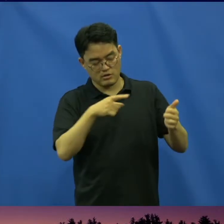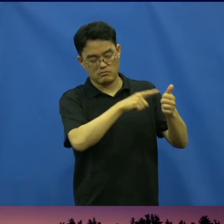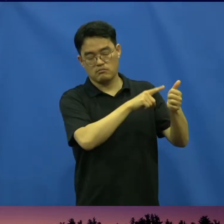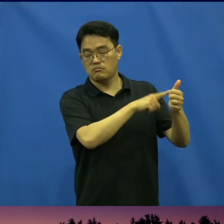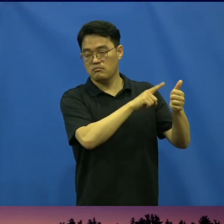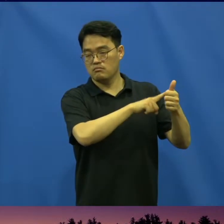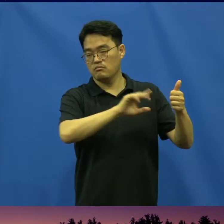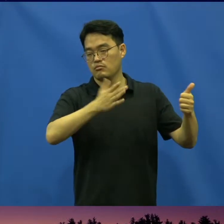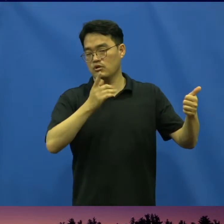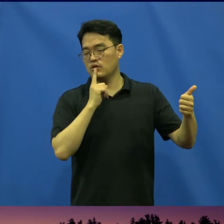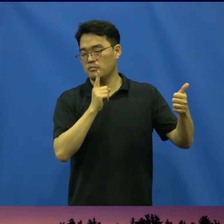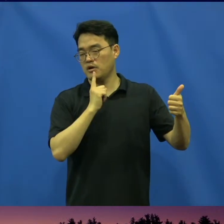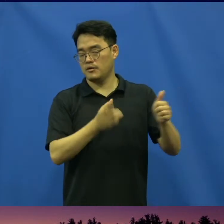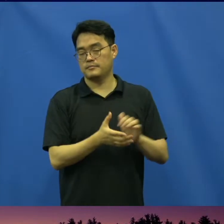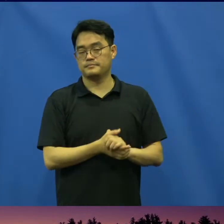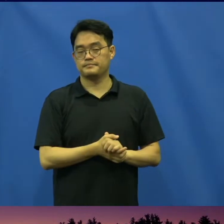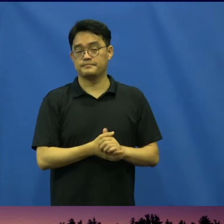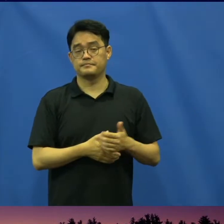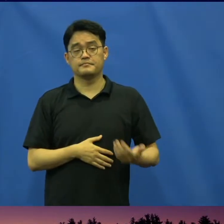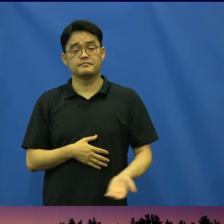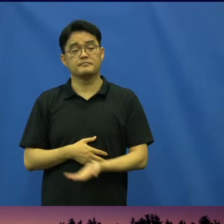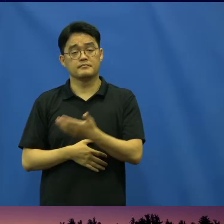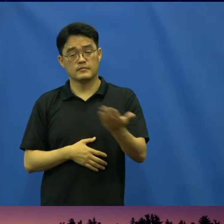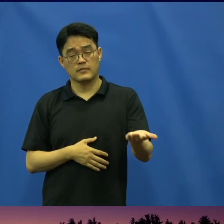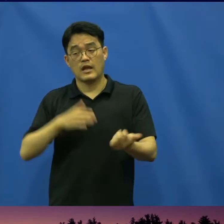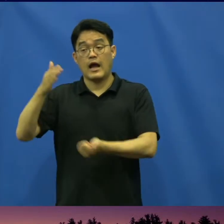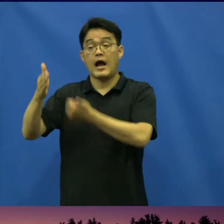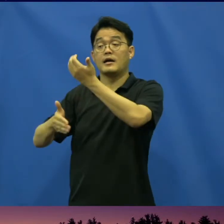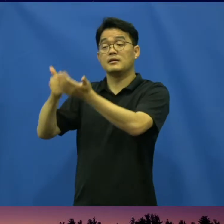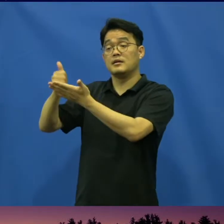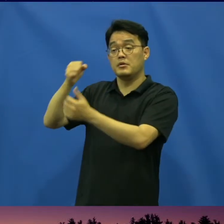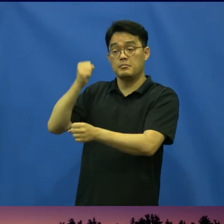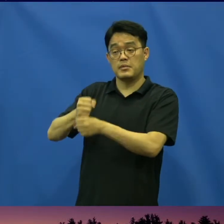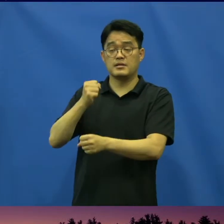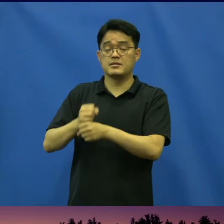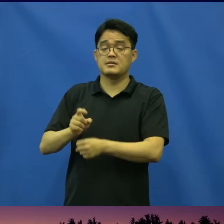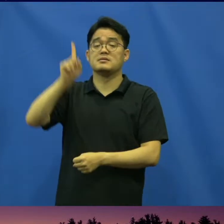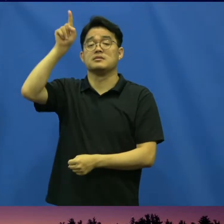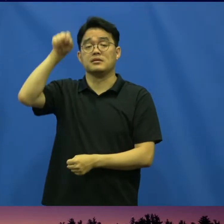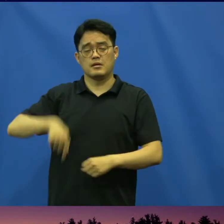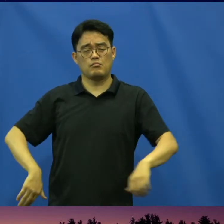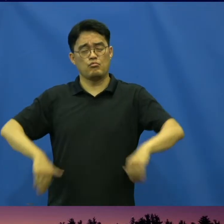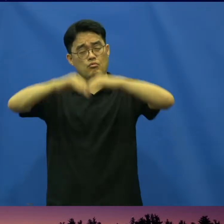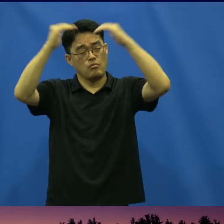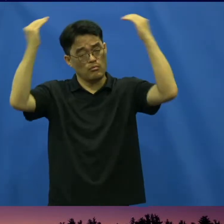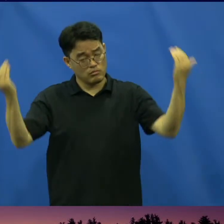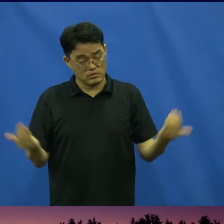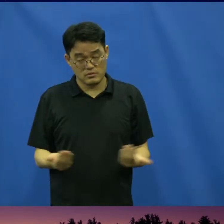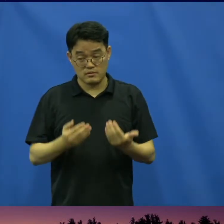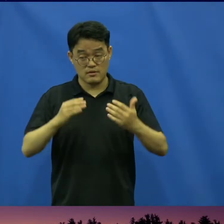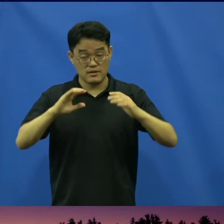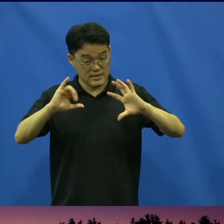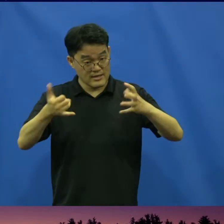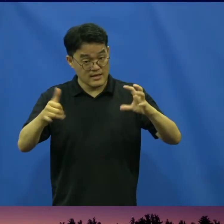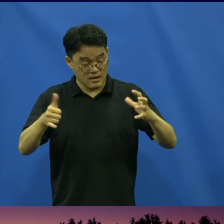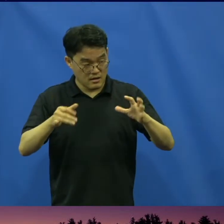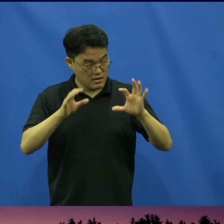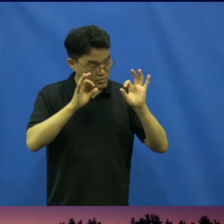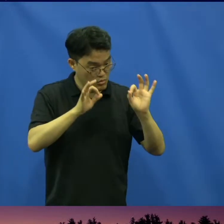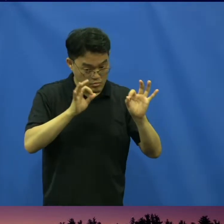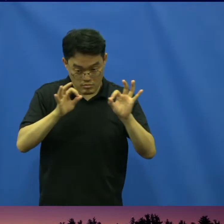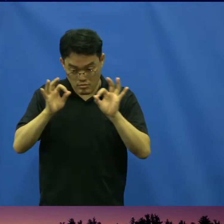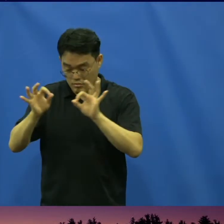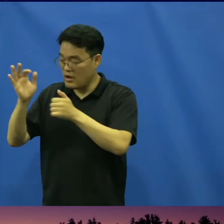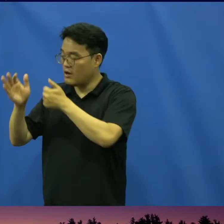만드신 세상이에요. 우리가 하나님을 만나고 하나님과 교제하면 하나님의 당신의 백성들에게 비밀을